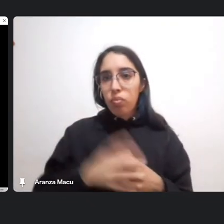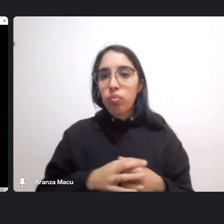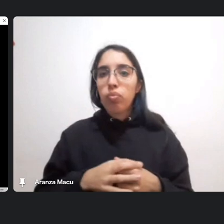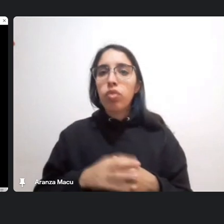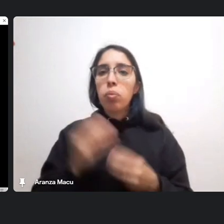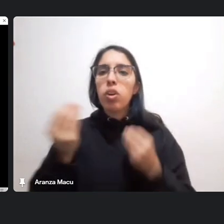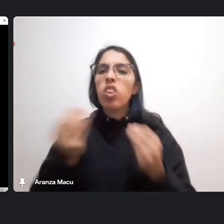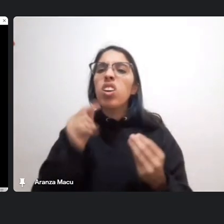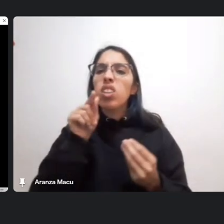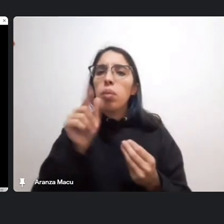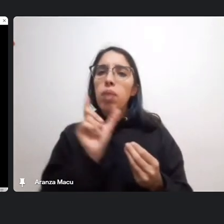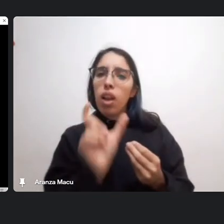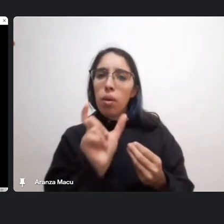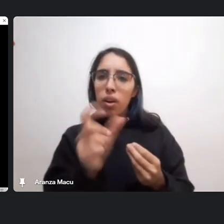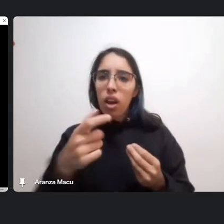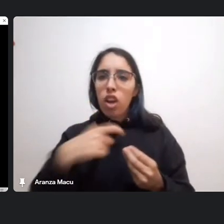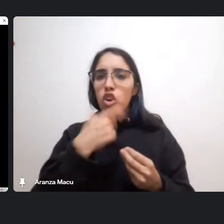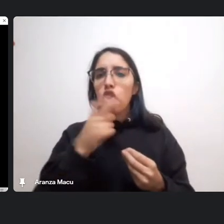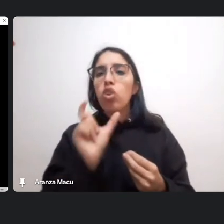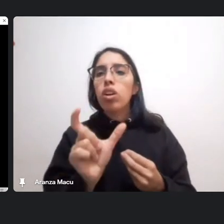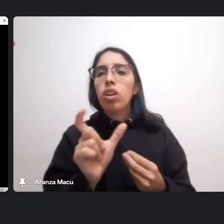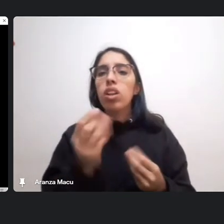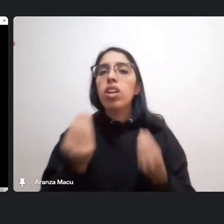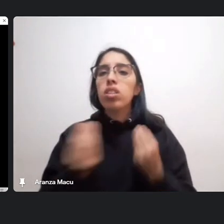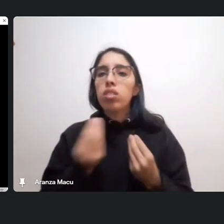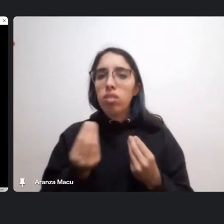self-learning tools.